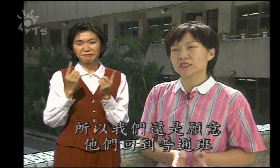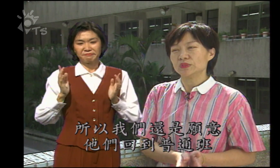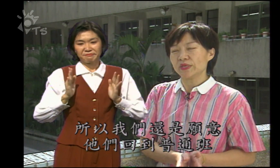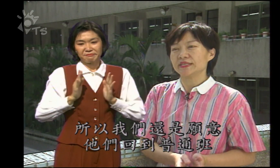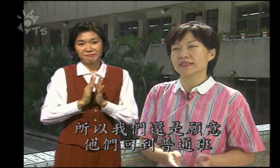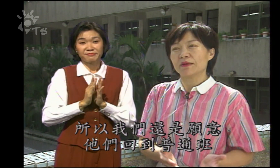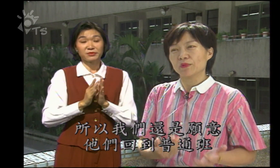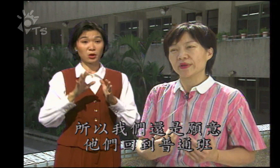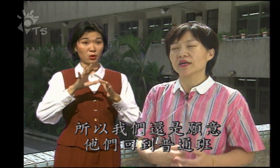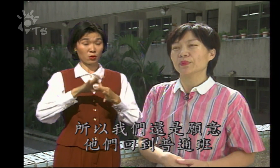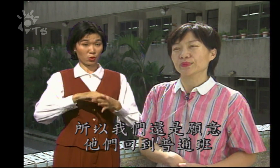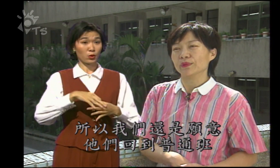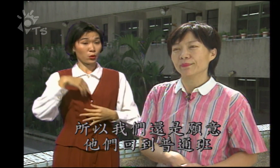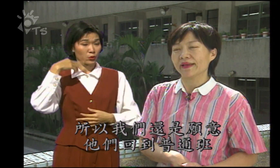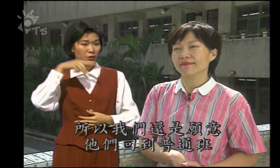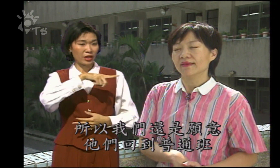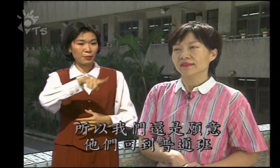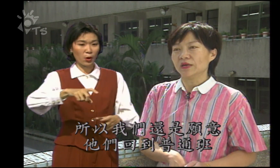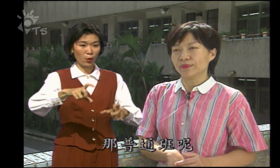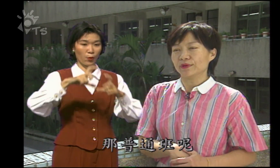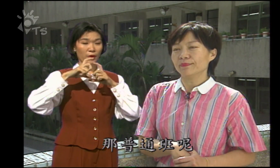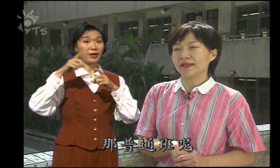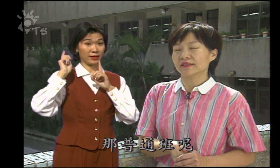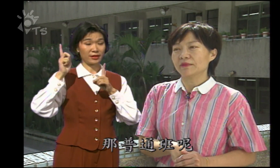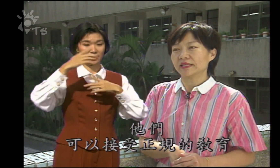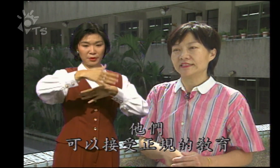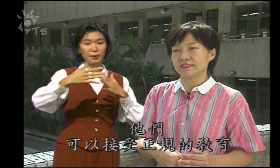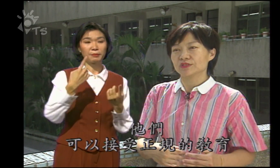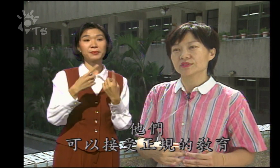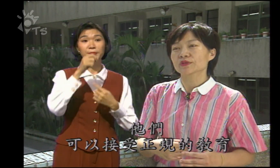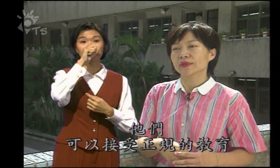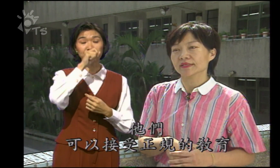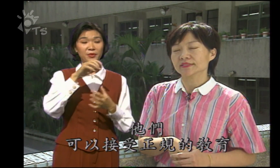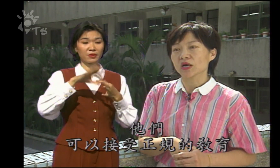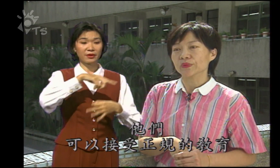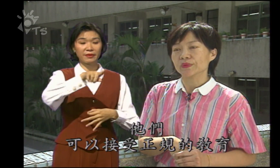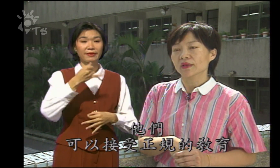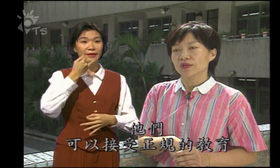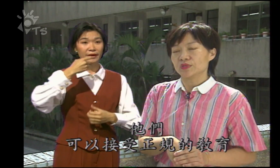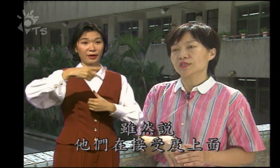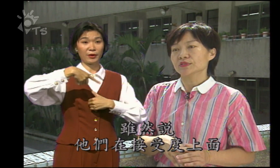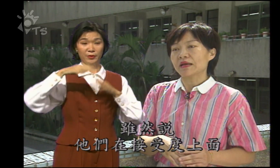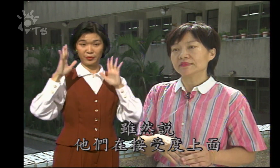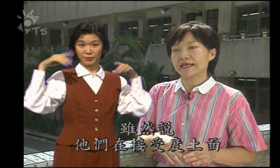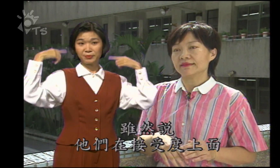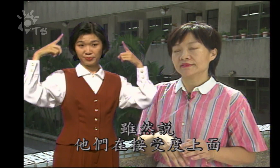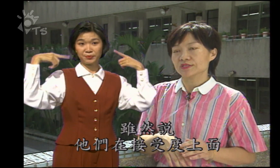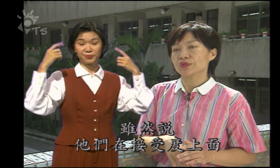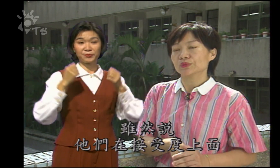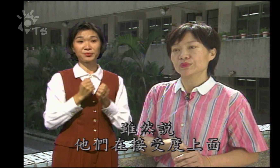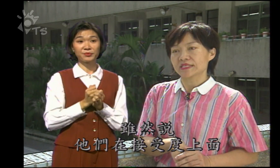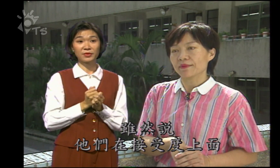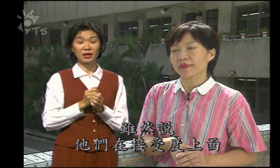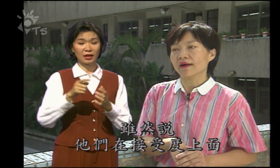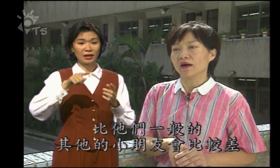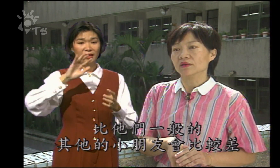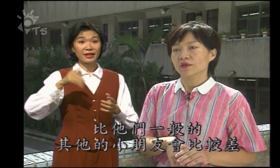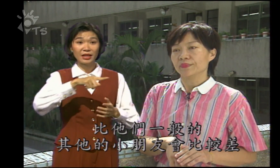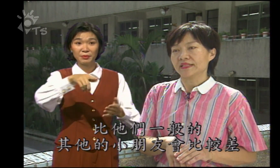愿意他们回到普通班。那普通班呢，他们可以接受正规的教育，虽然说他们在接受度上面啊，比他